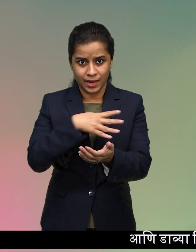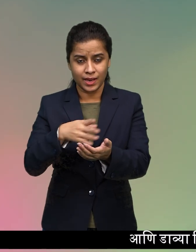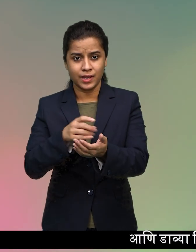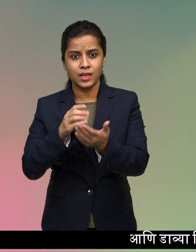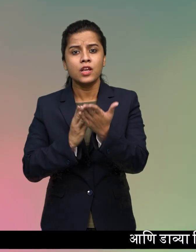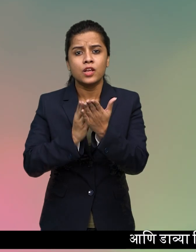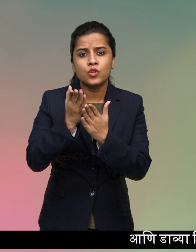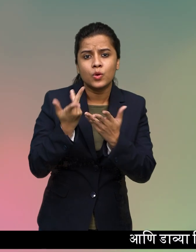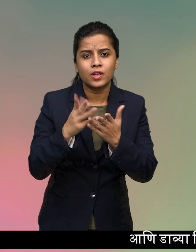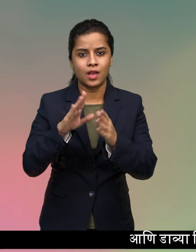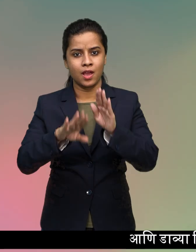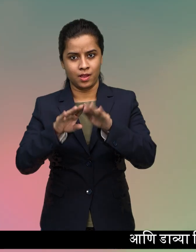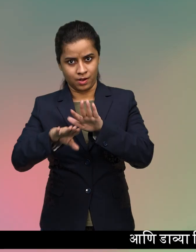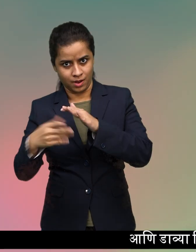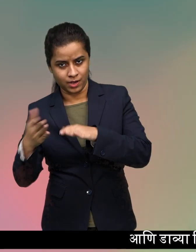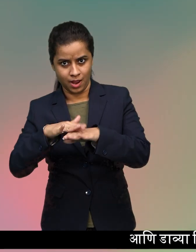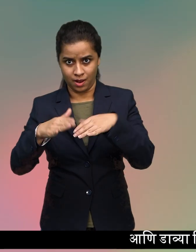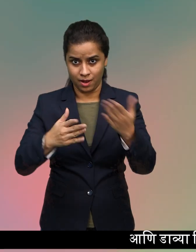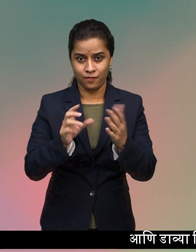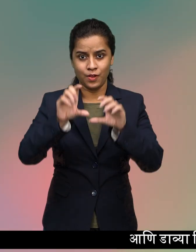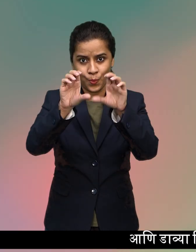उजव्या आणि डाव्या पिंडकोशामध्ये रक्त पंप करतात.